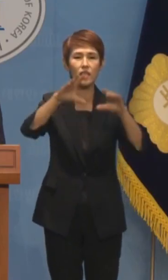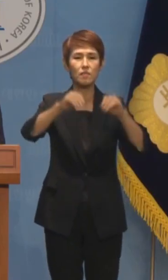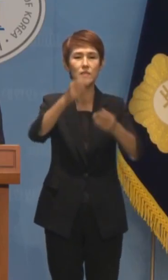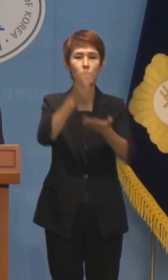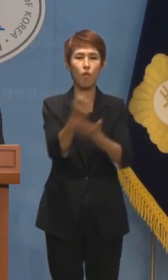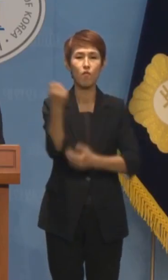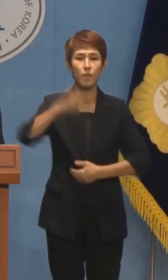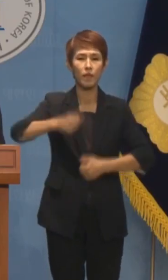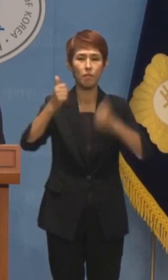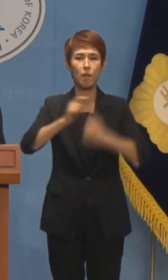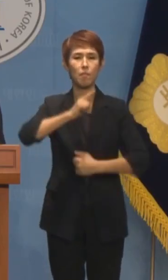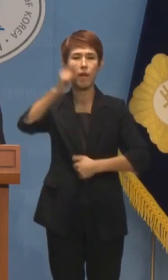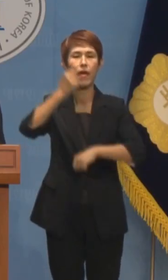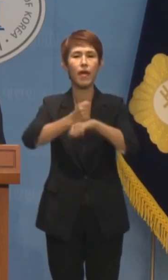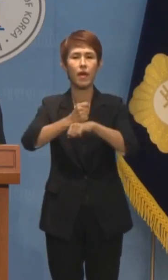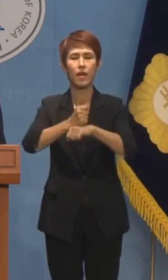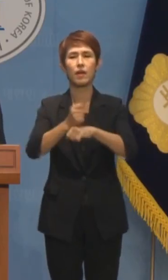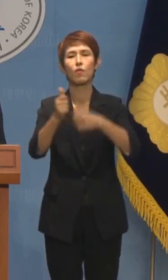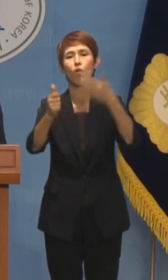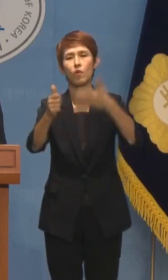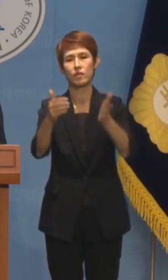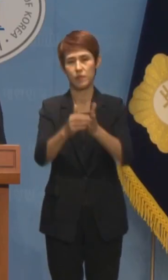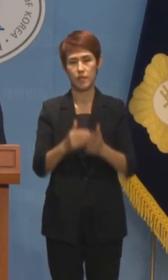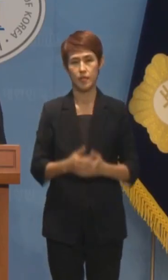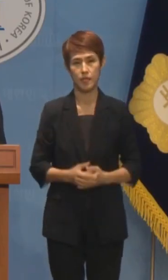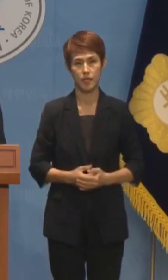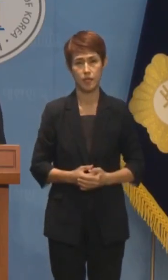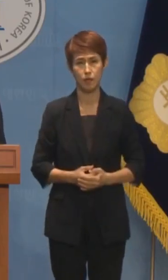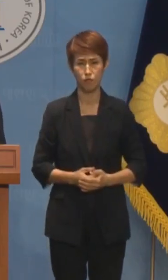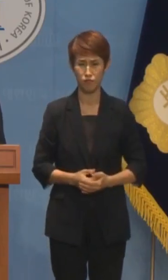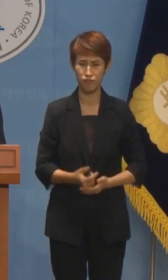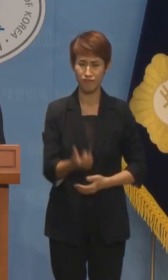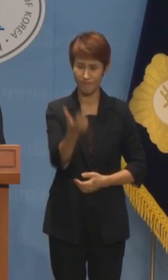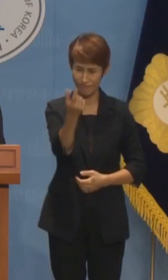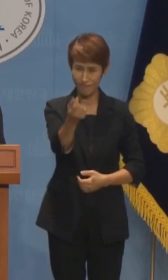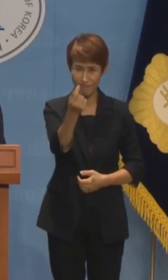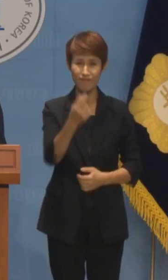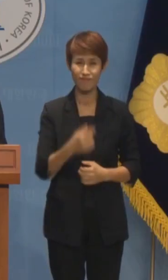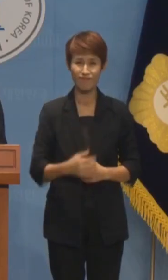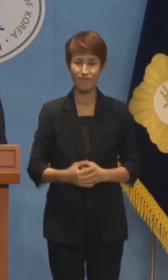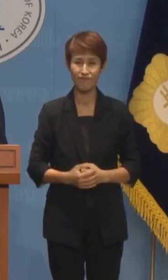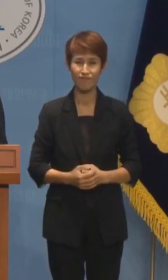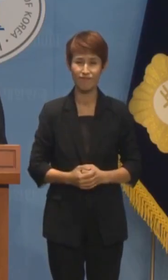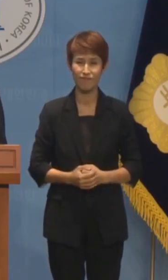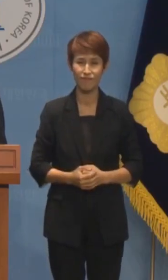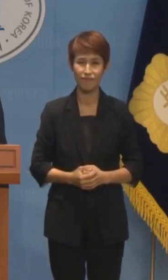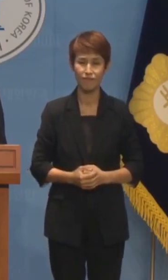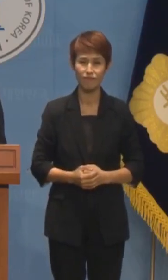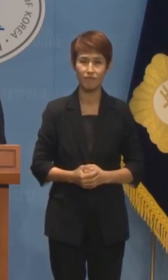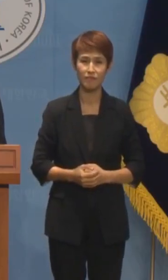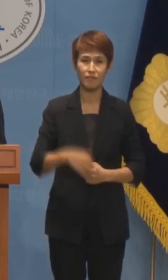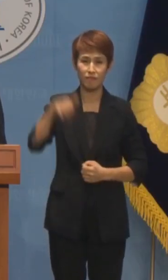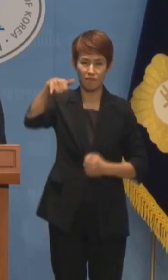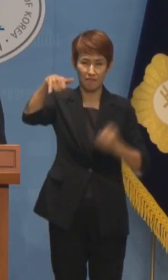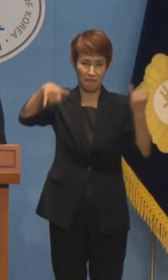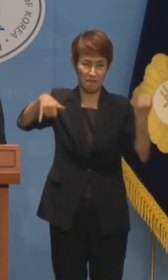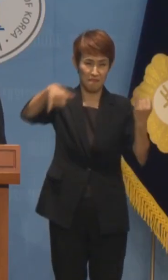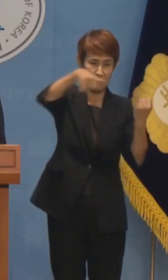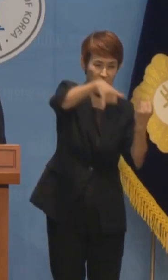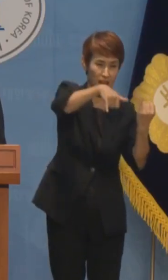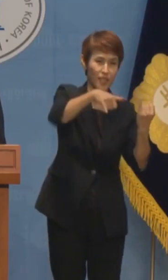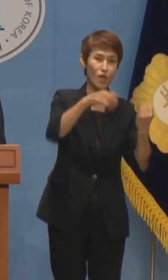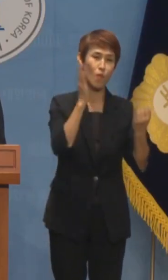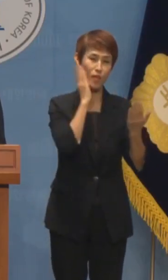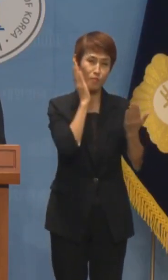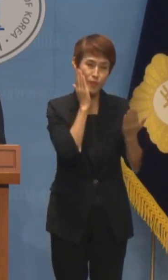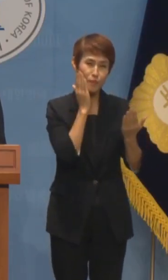혐의로 귀소하라고 권고했습니다. 지극히 당연한 권고입니다. 명품백을 포함해 고가의 화장품과